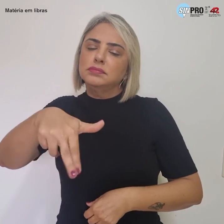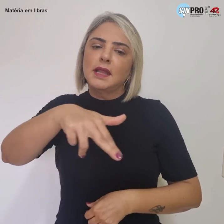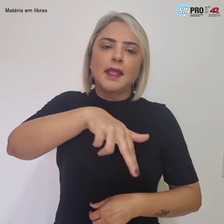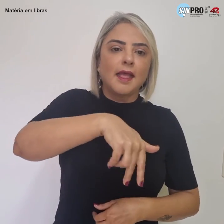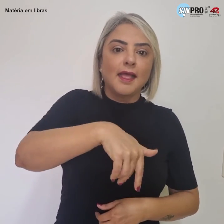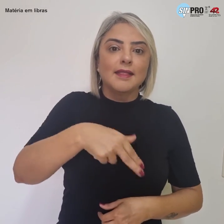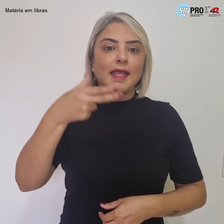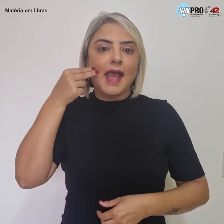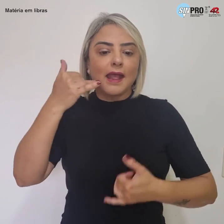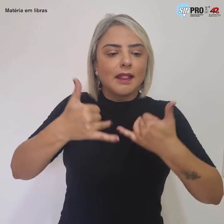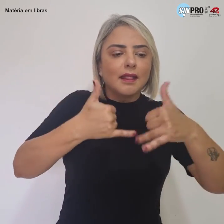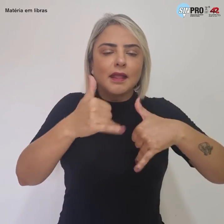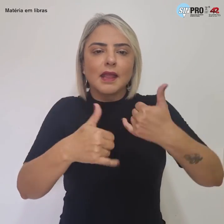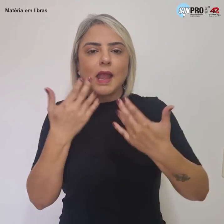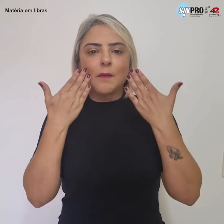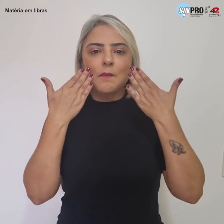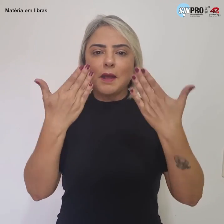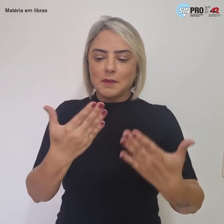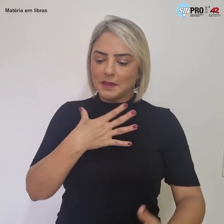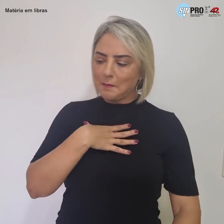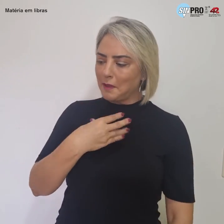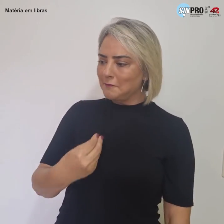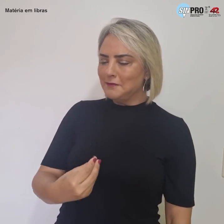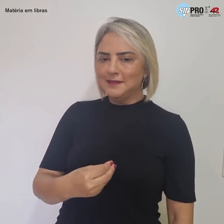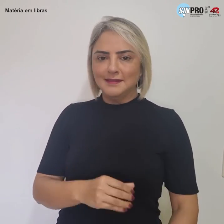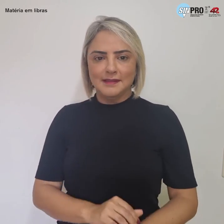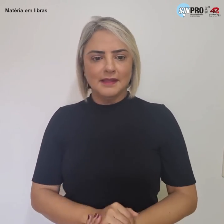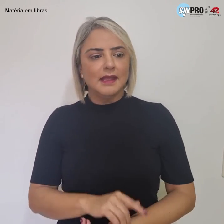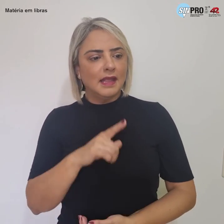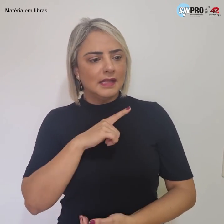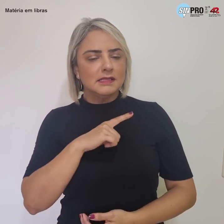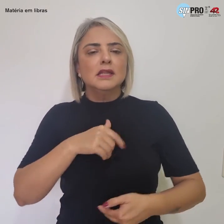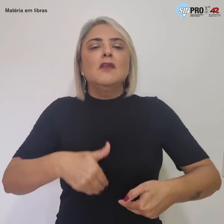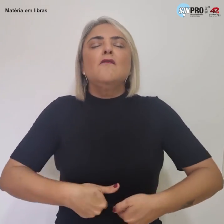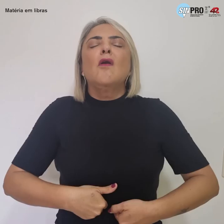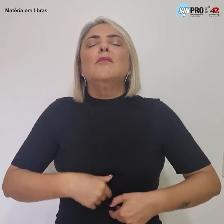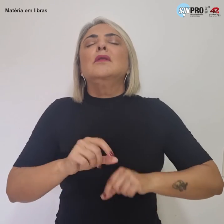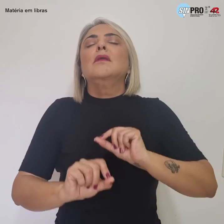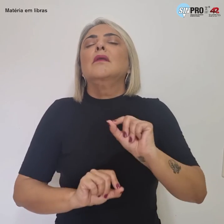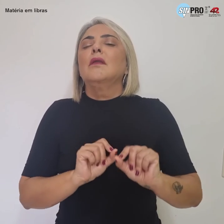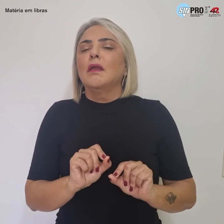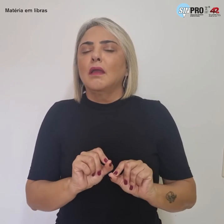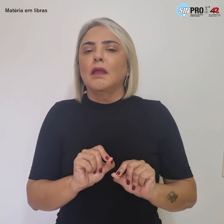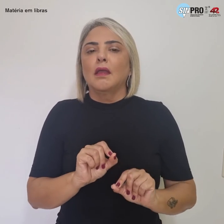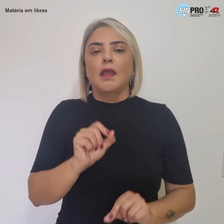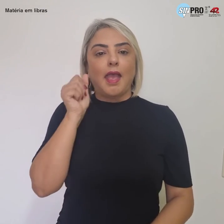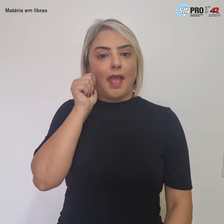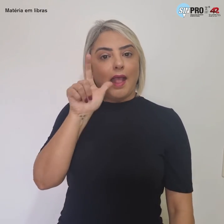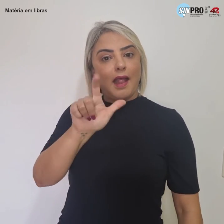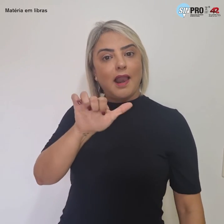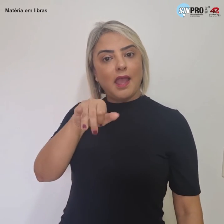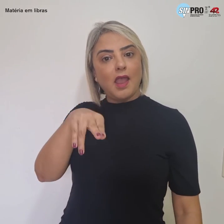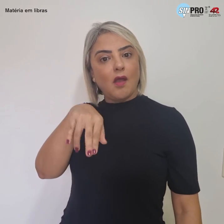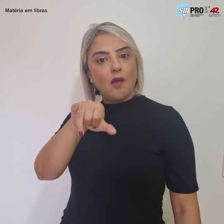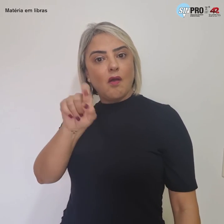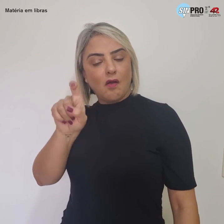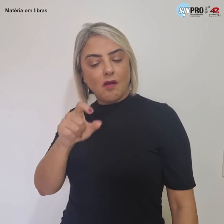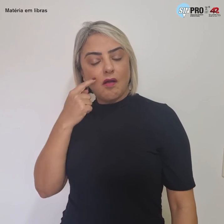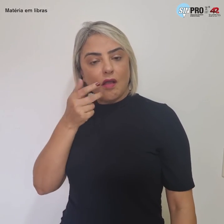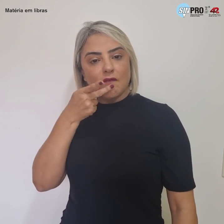de gato para mostrar para sua filha. Você tem fome de quê? Leônix também conta que uma